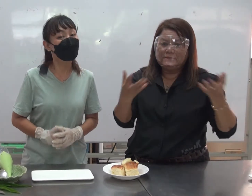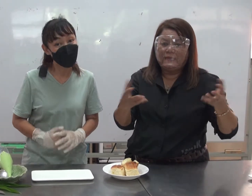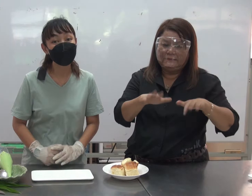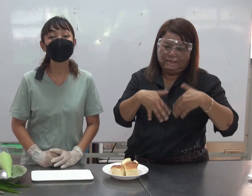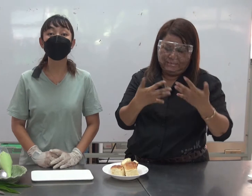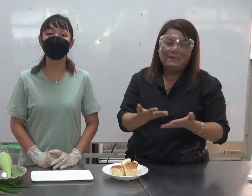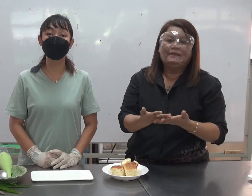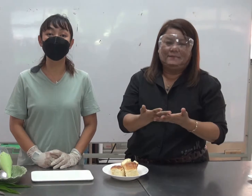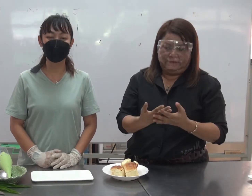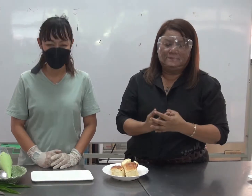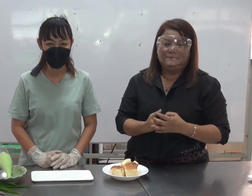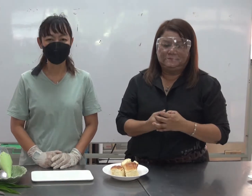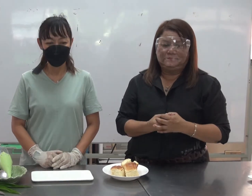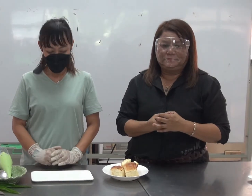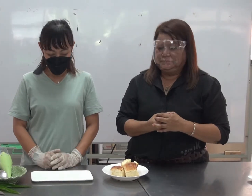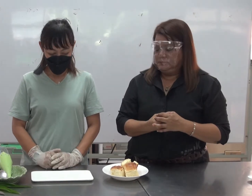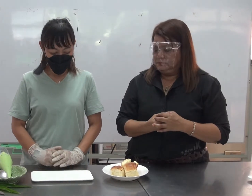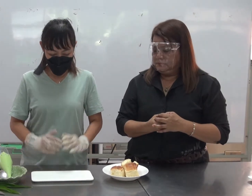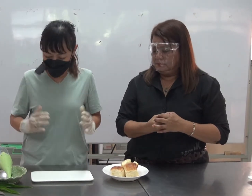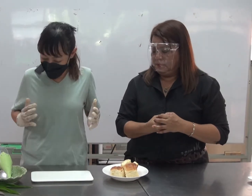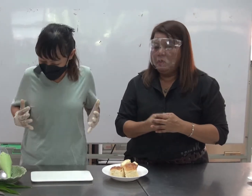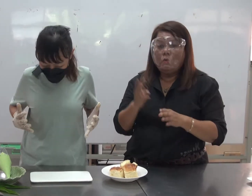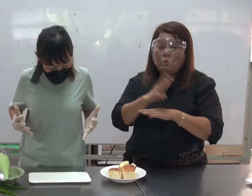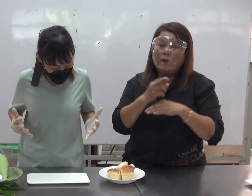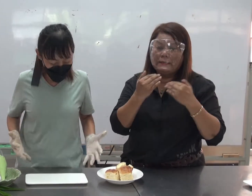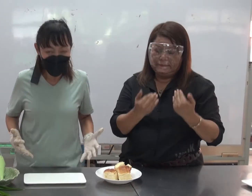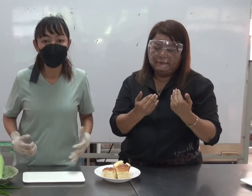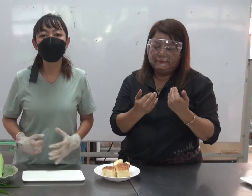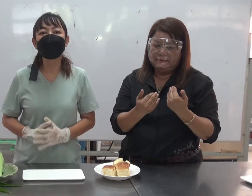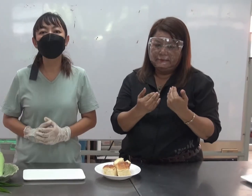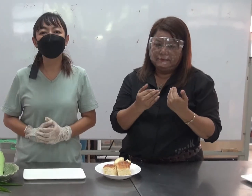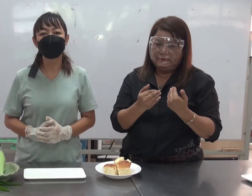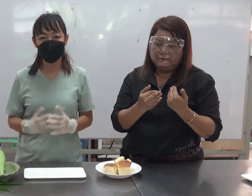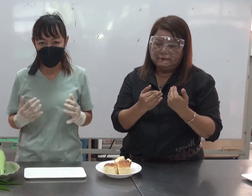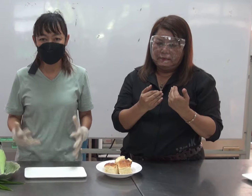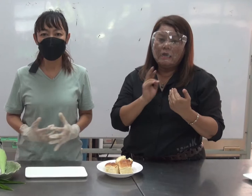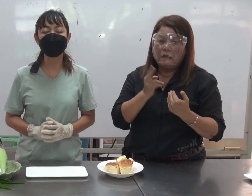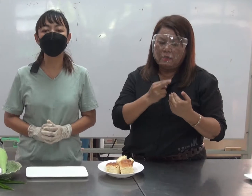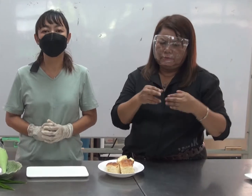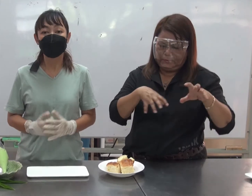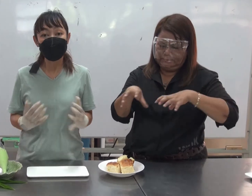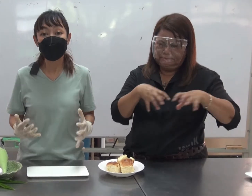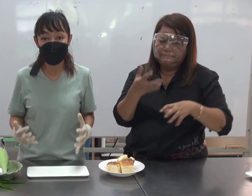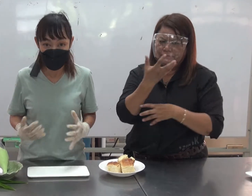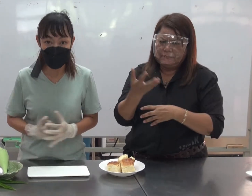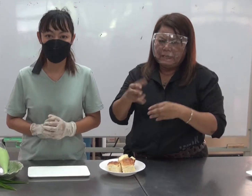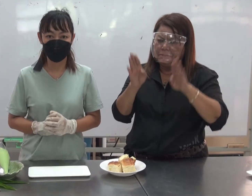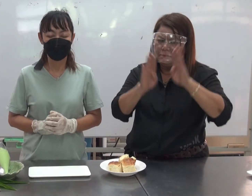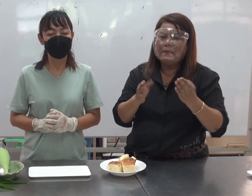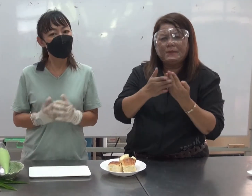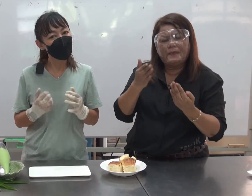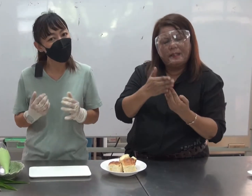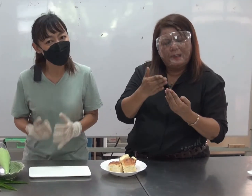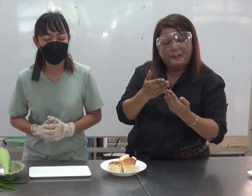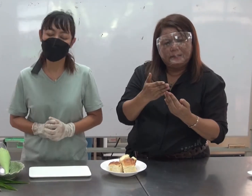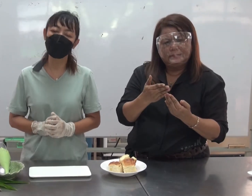ปรมาจารย์ด้านอาหารนะคะค่ะแล้ววันนี้เดี๋ยวเราจะมาดูการตกแต่งจานแบบง่ายๆนะคะ